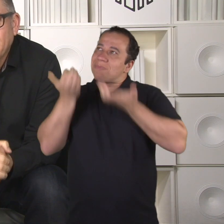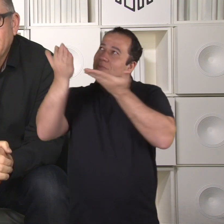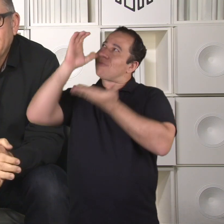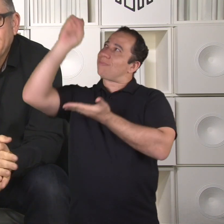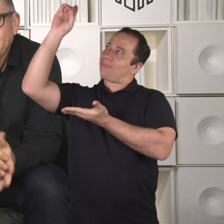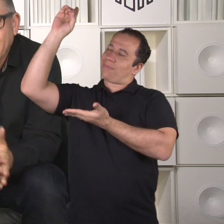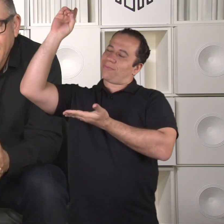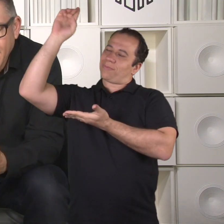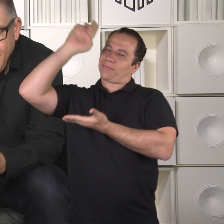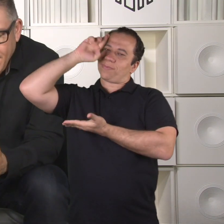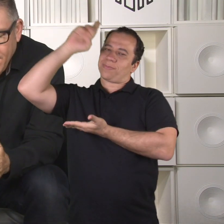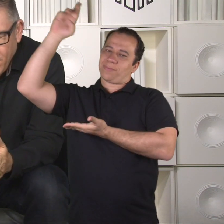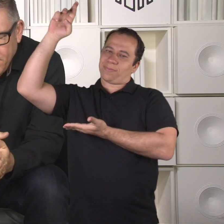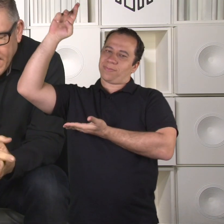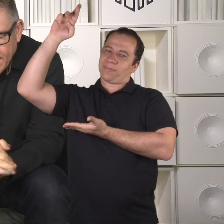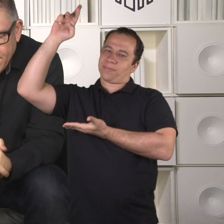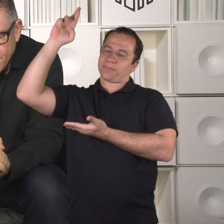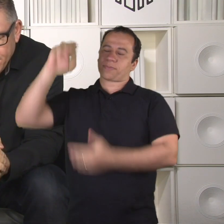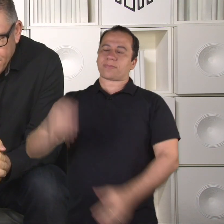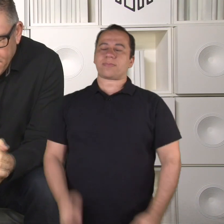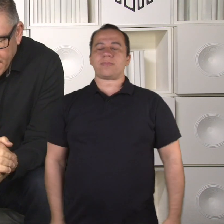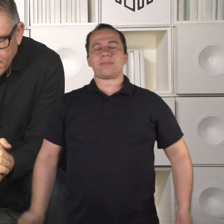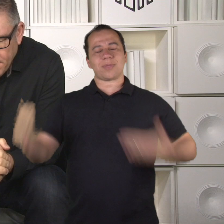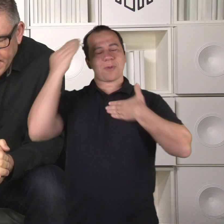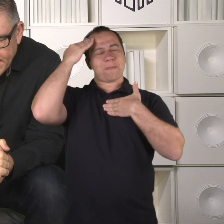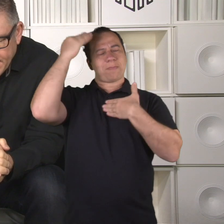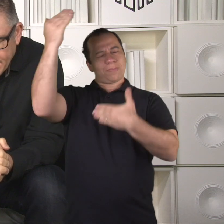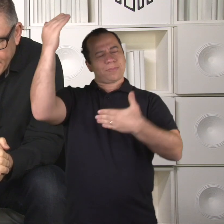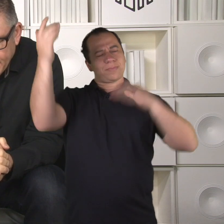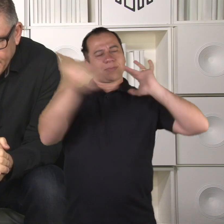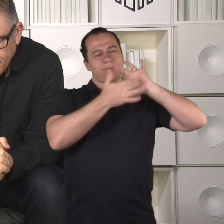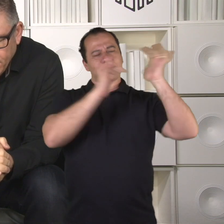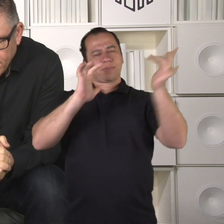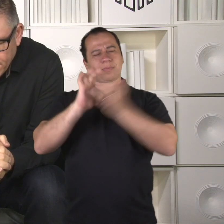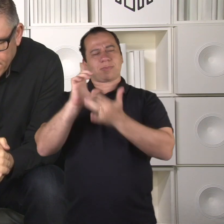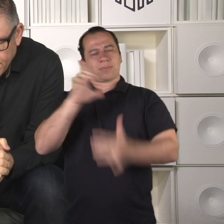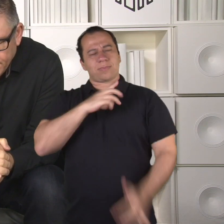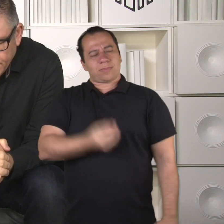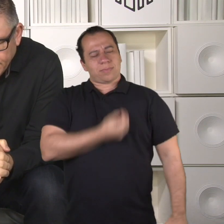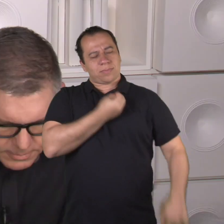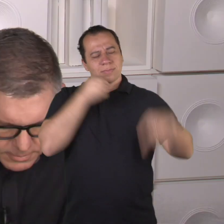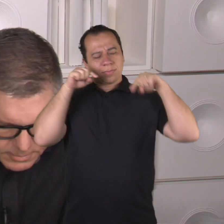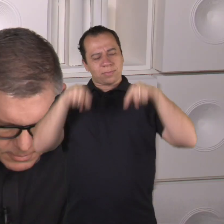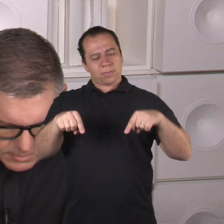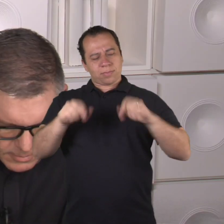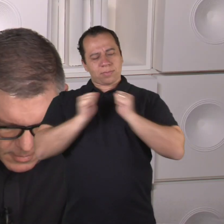ao Senhor. Obrigado, Jesus, pela tua presença conosco.